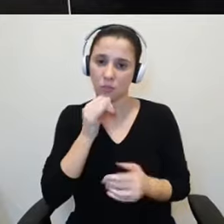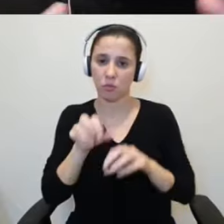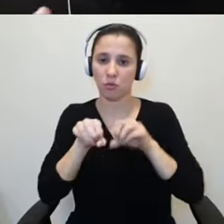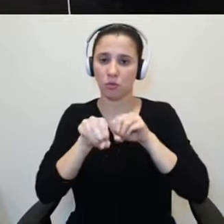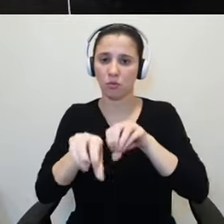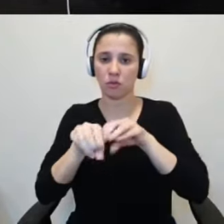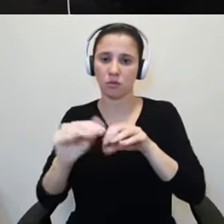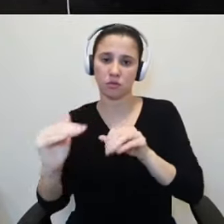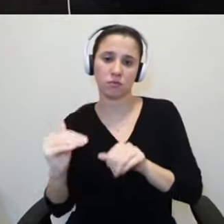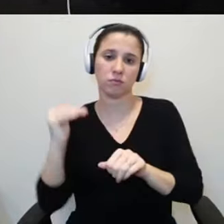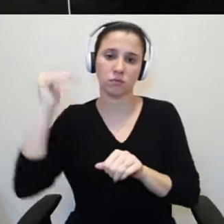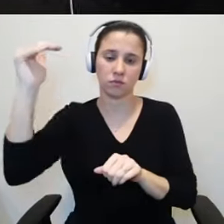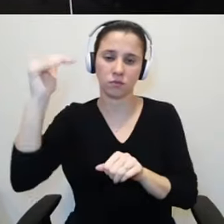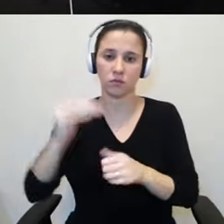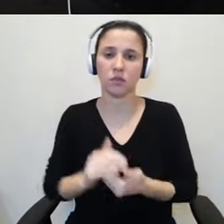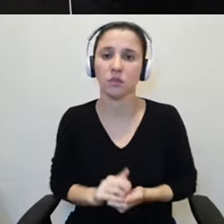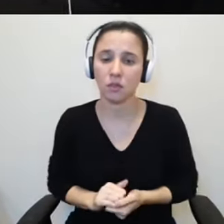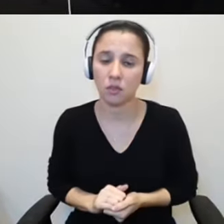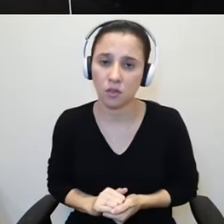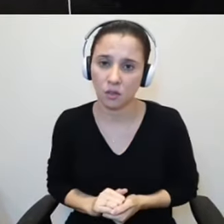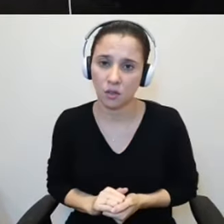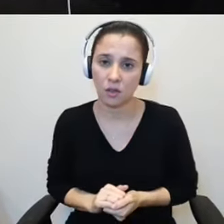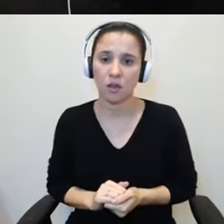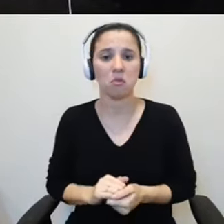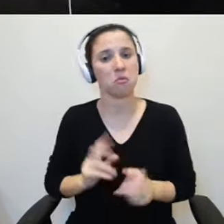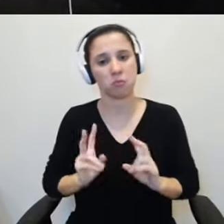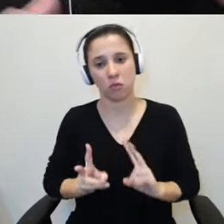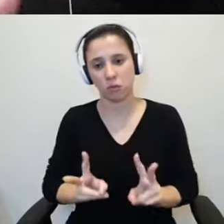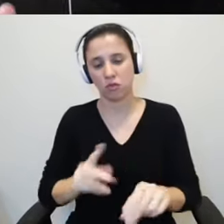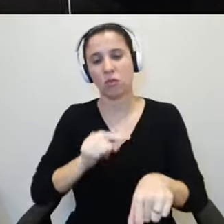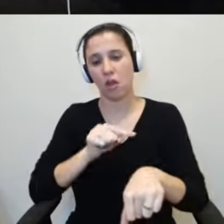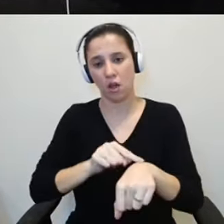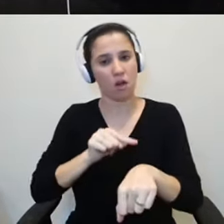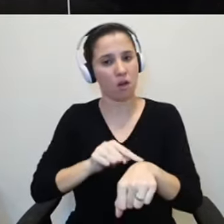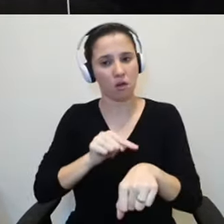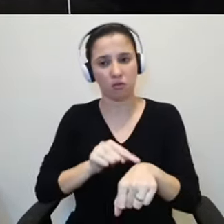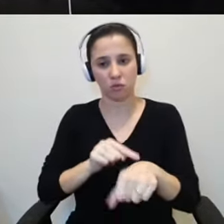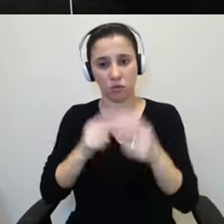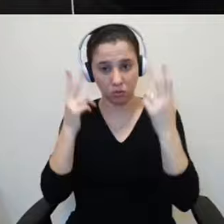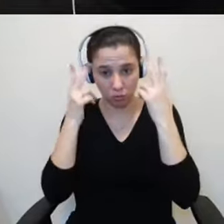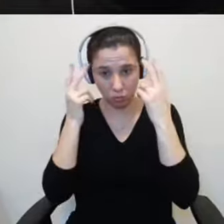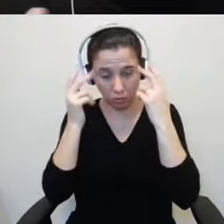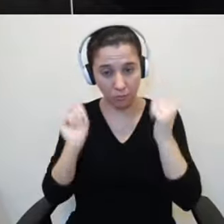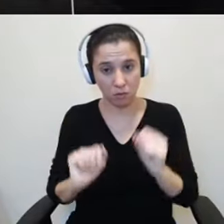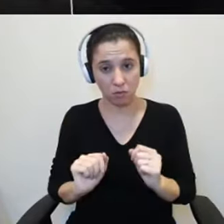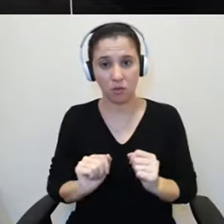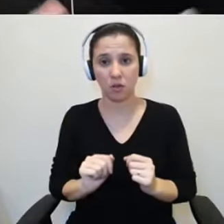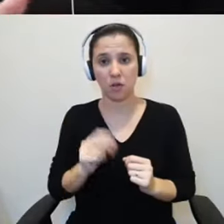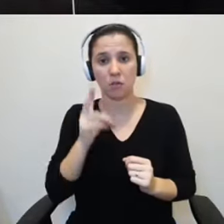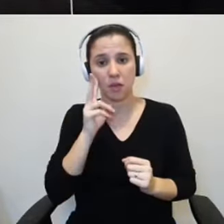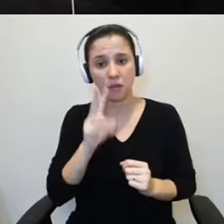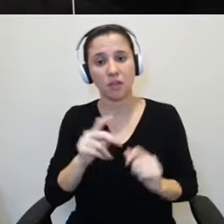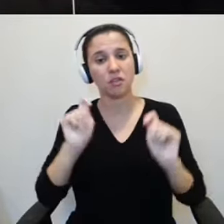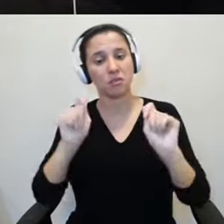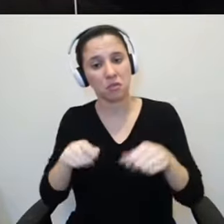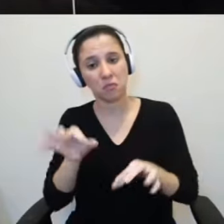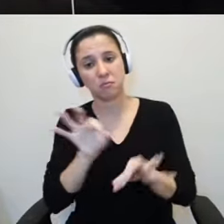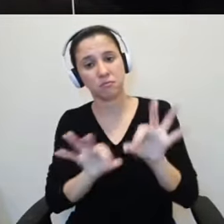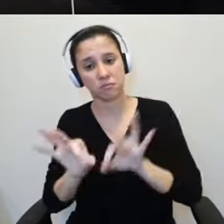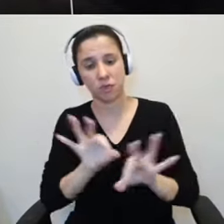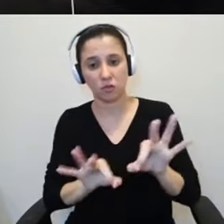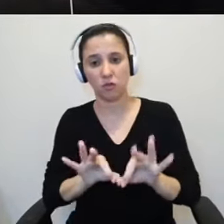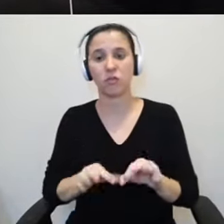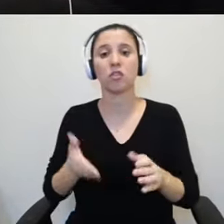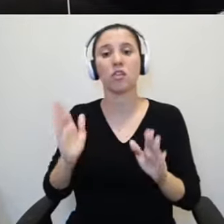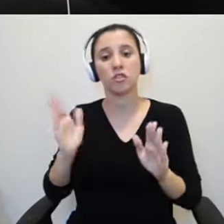ideia justamente é manter os horários como estão. E aí, justamente porque a gente já tem essa atribuição definida, vocês já estão acostumados e tudo